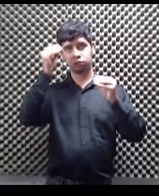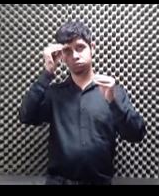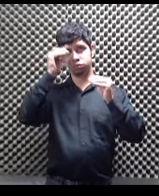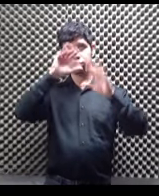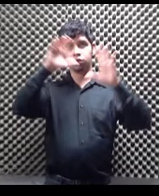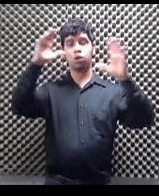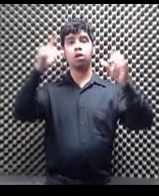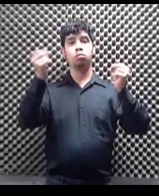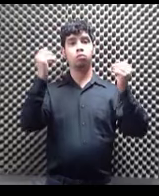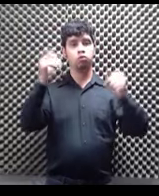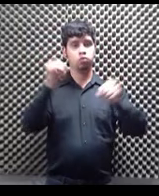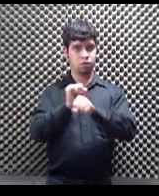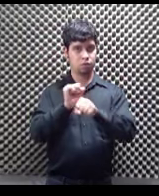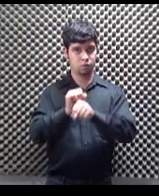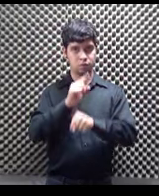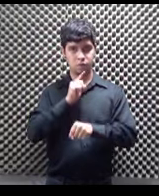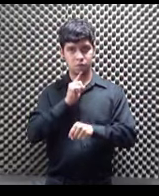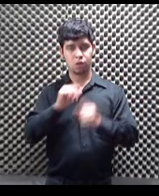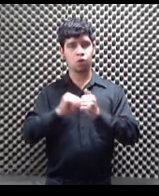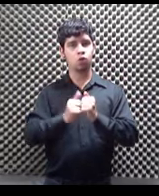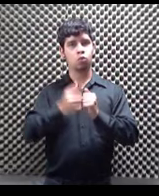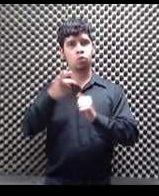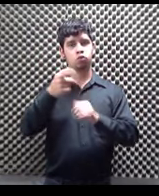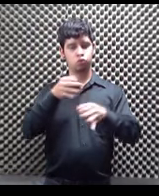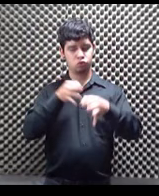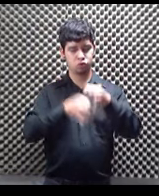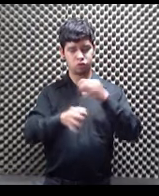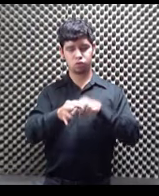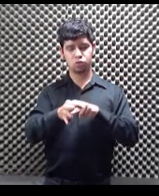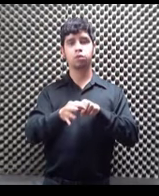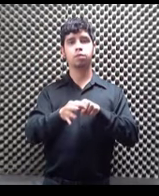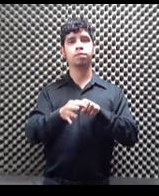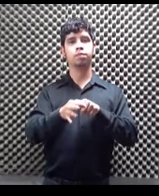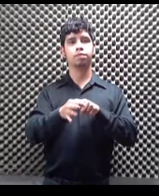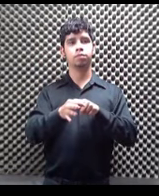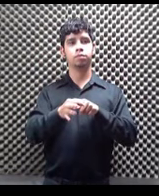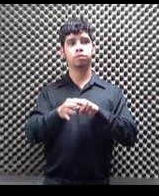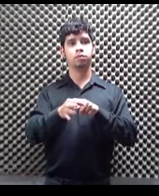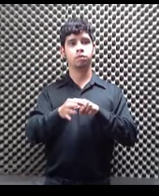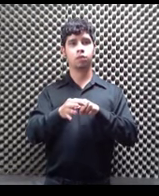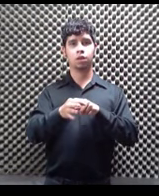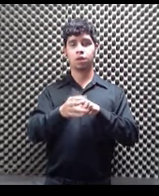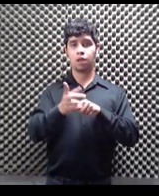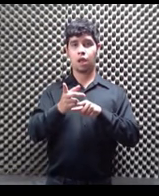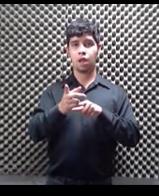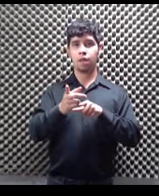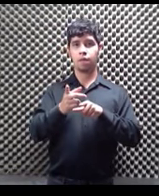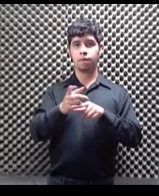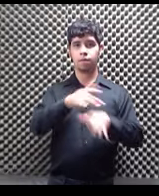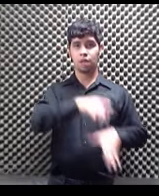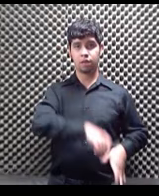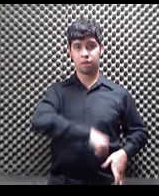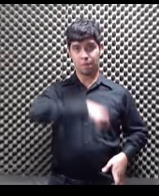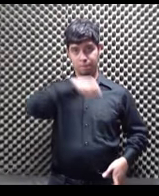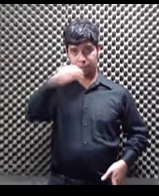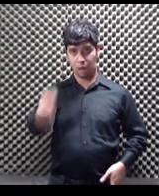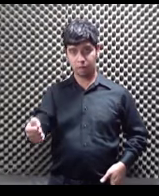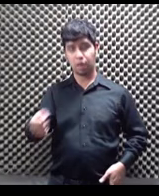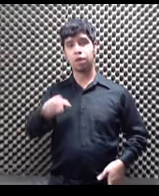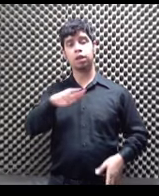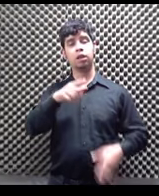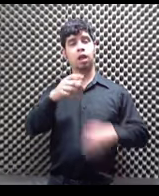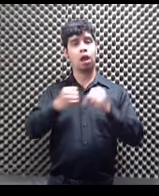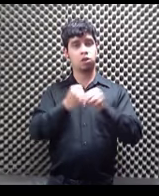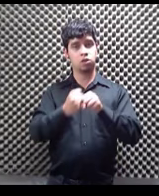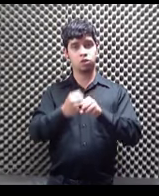mucho trabajo ahí. Porque, por ejemplo, ¿cómo tú sustituyes las espadas? En